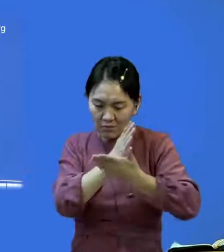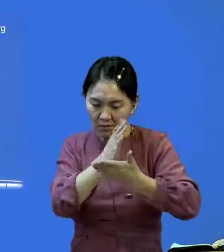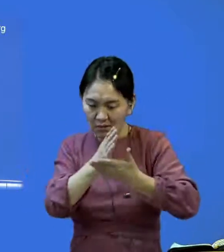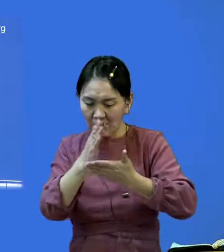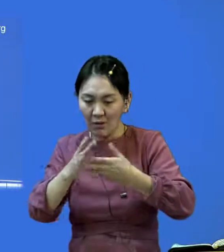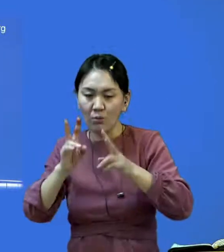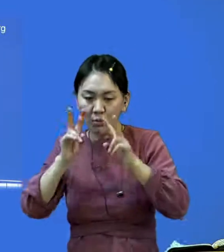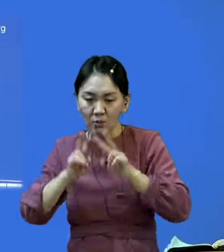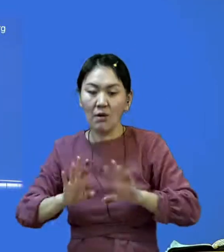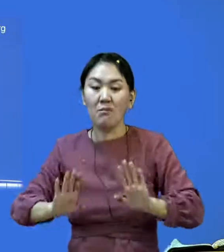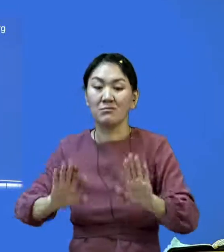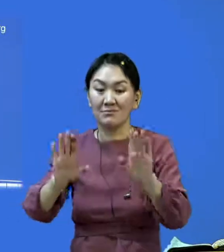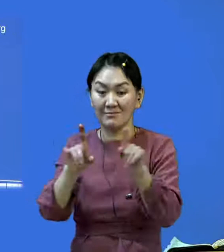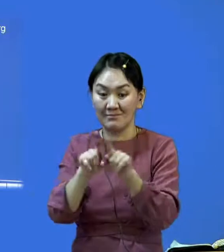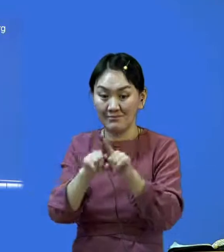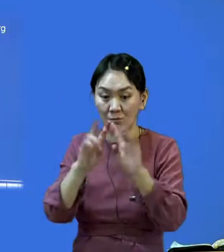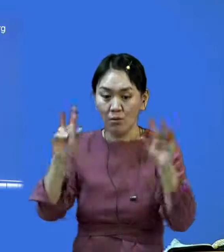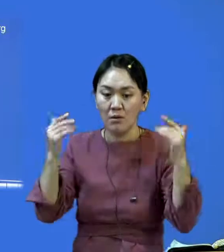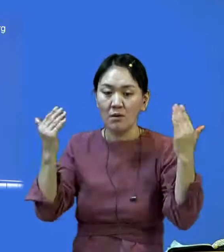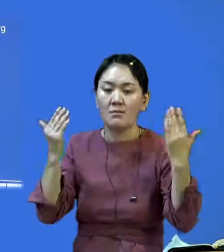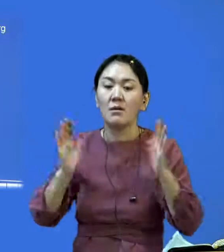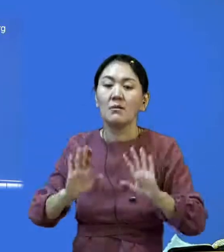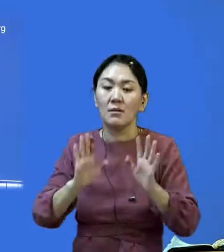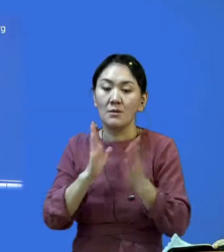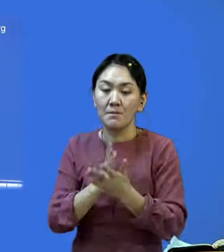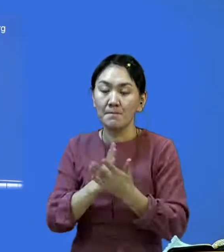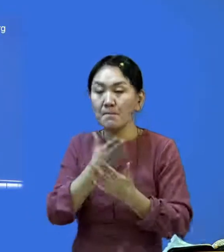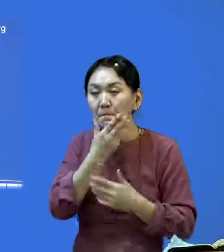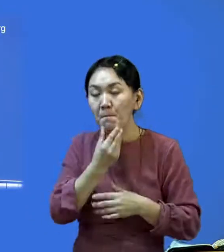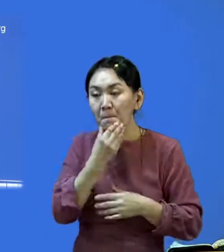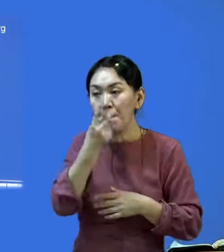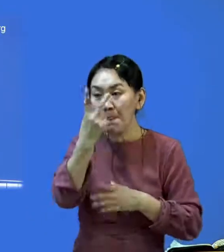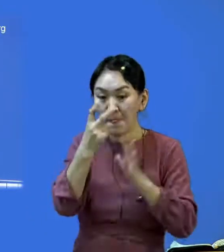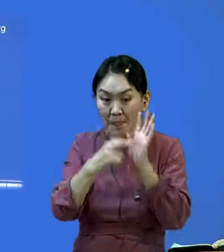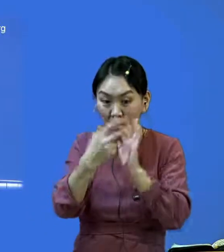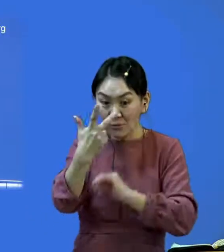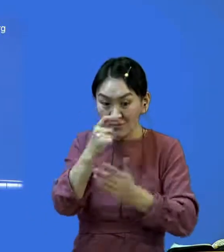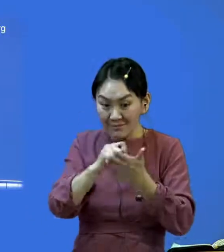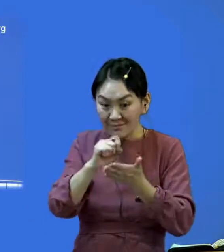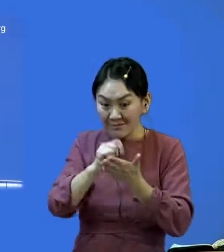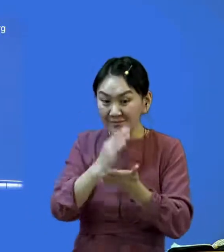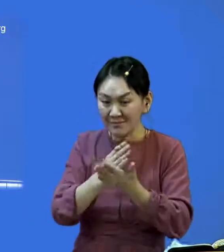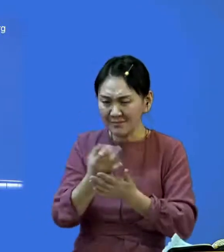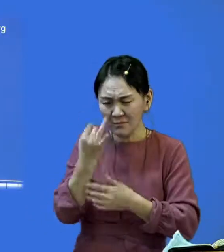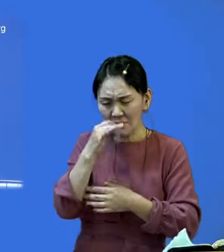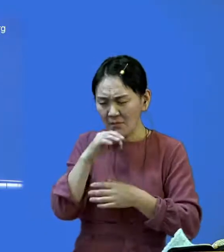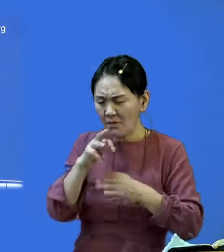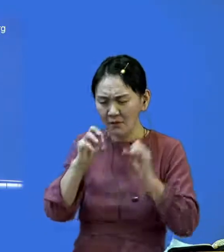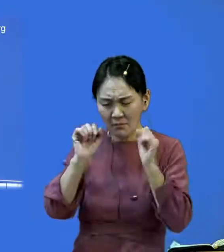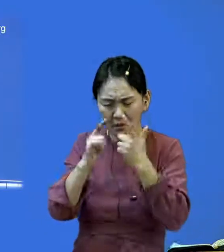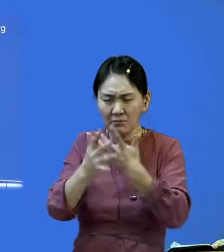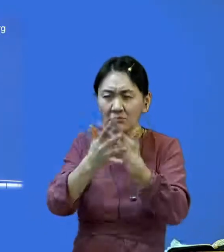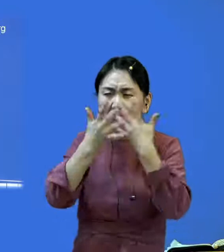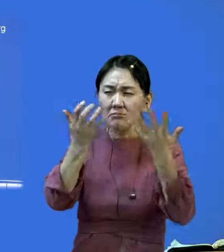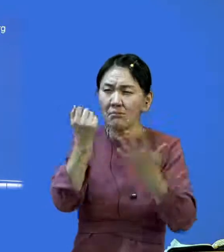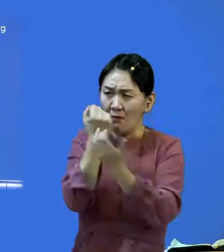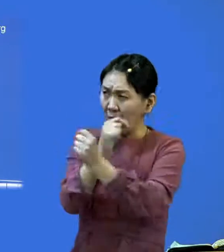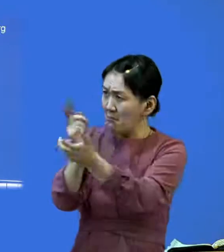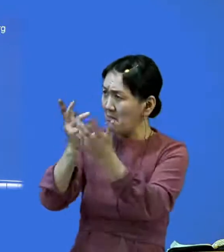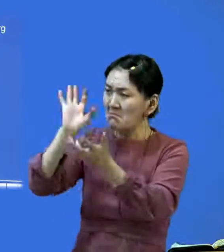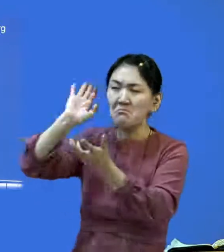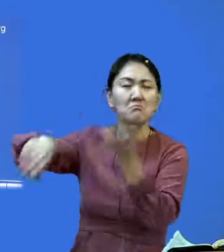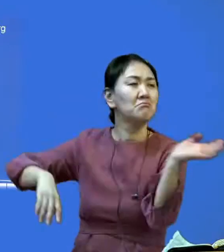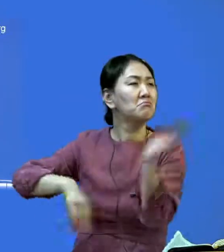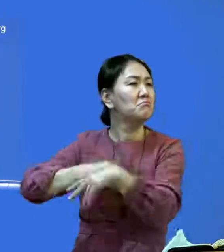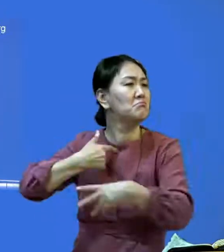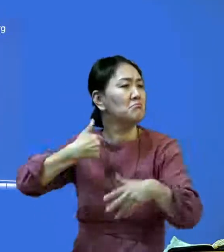агуу зүйл вэ гэдгийн талаар үгнээс хэлсээр байна. Еврей 2-ын 3 дугаар ишлэлээрээ сарвал ийм агуу аварлыг үл хайхраад хэрхэн